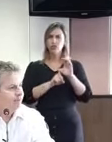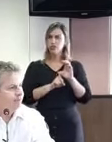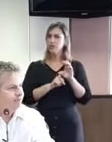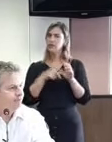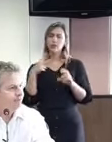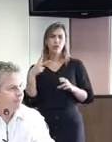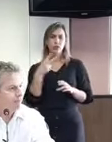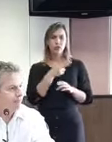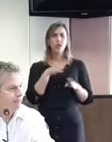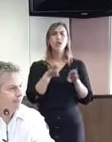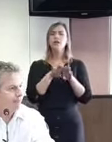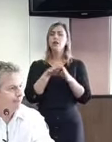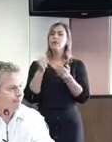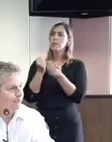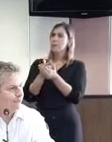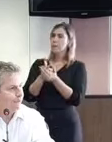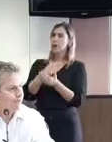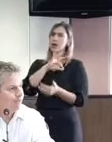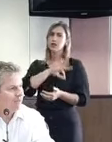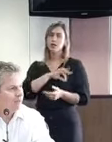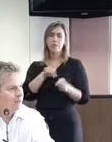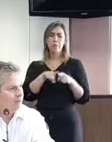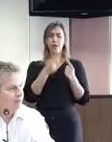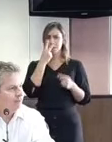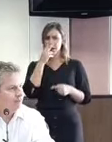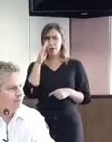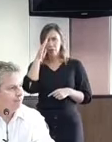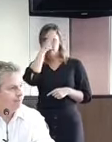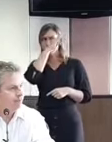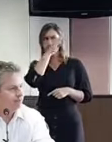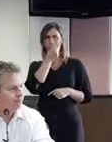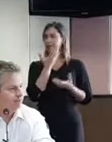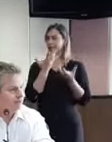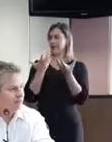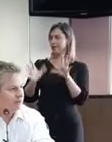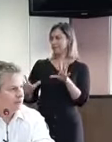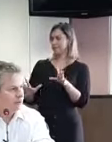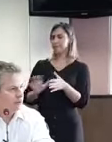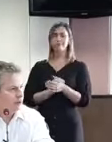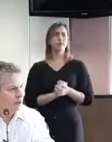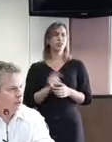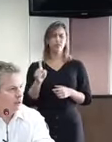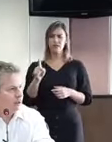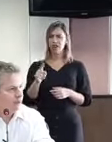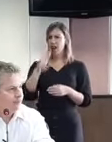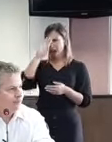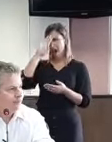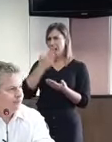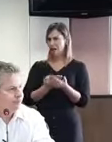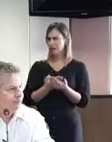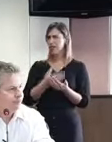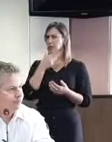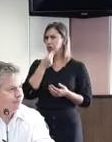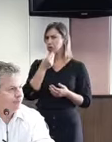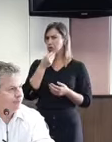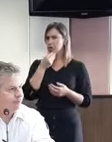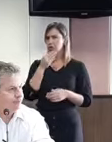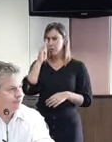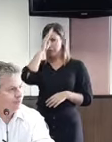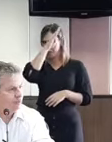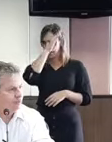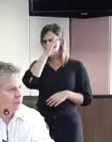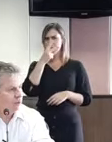aos cidadãos e serenidade. Bolsonaro, porém, parece medir forças com os governadores. O senhor acredita que o presidente joga contra o chefe